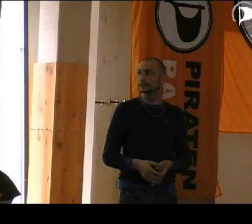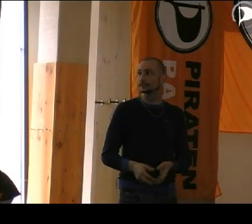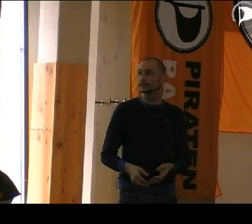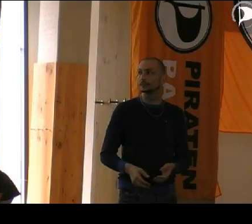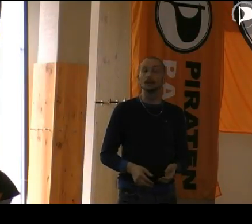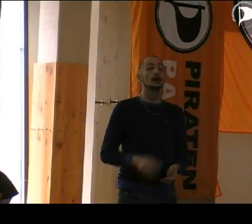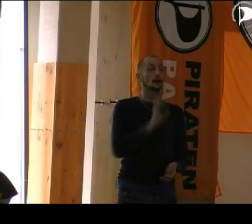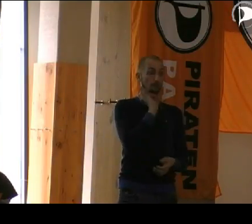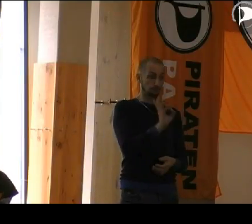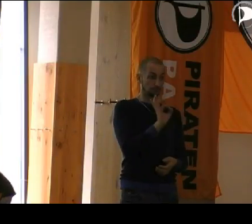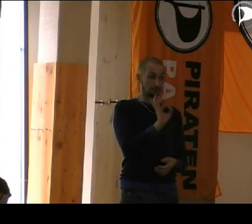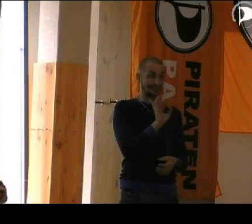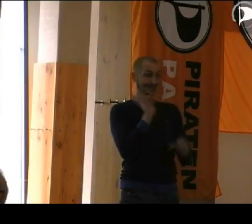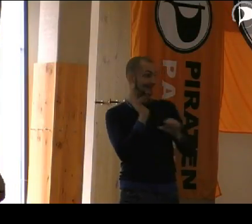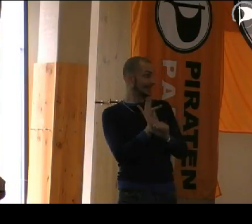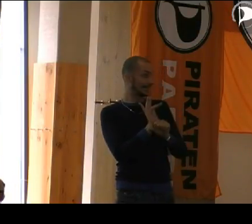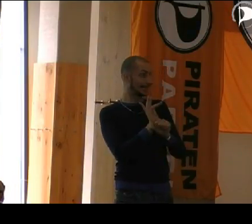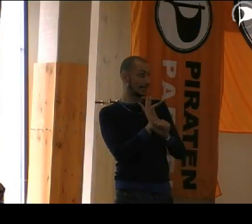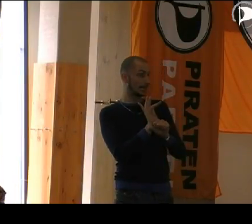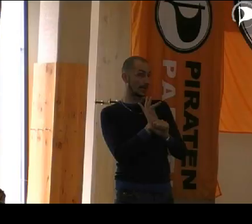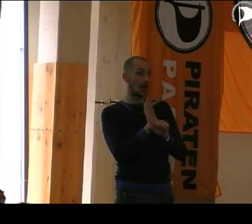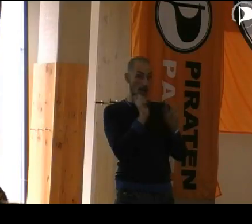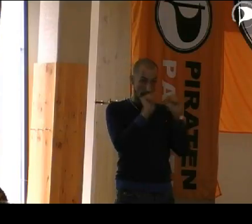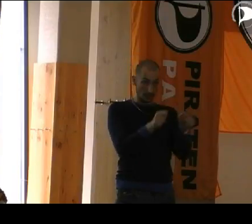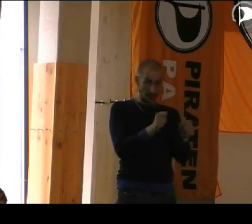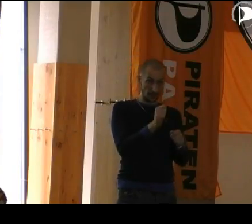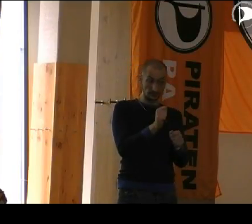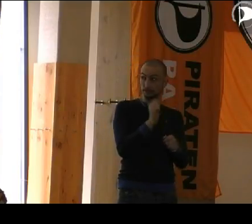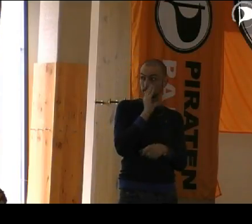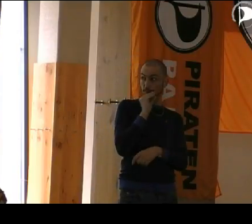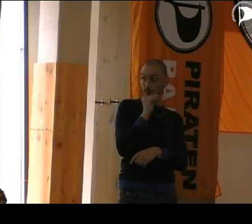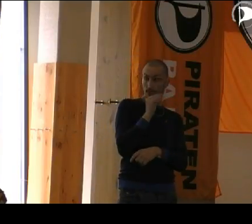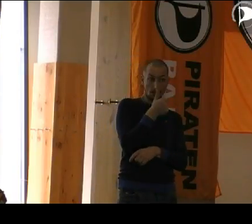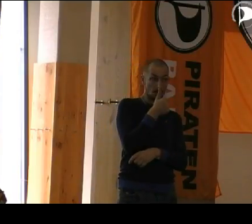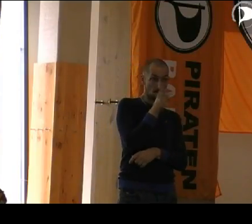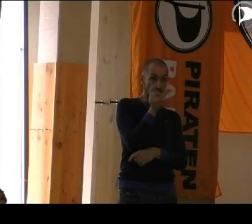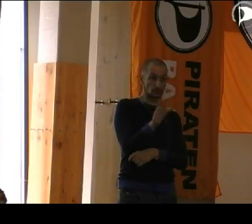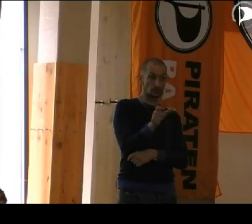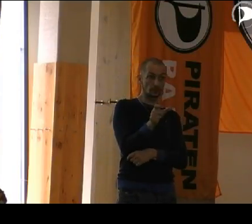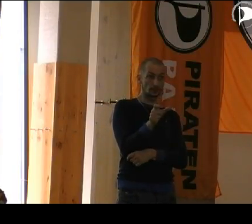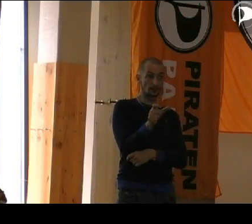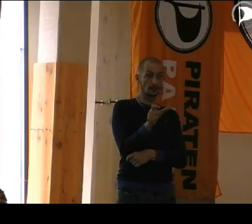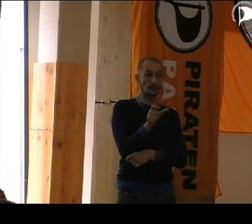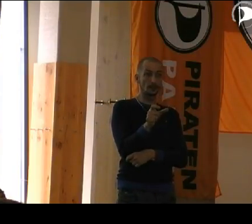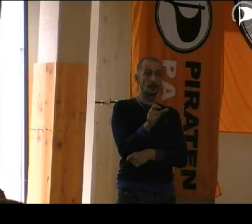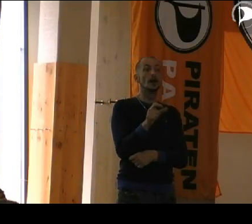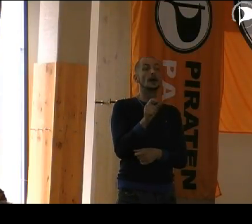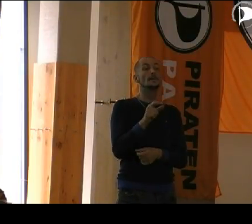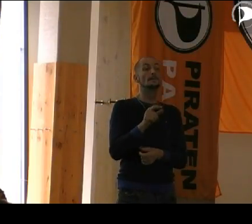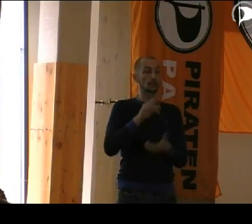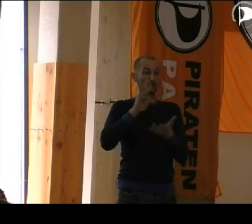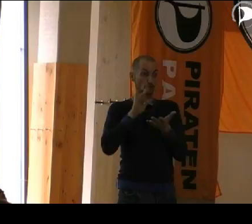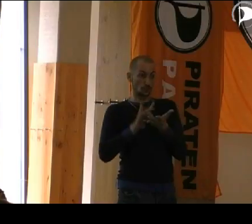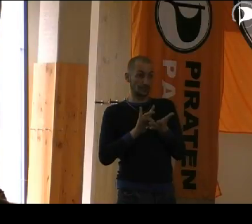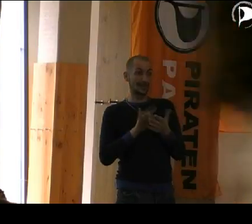wir haben hier gegen die die gegen den antrag gegründet sie begründe die gegenrede mutter box